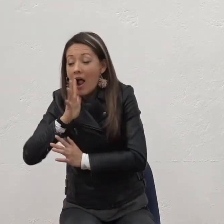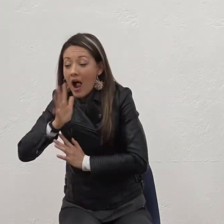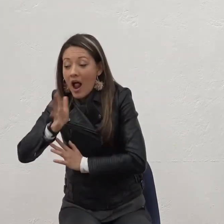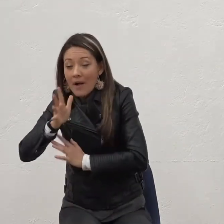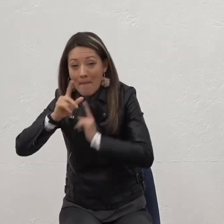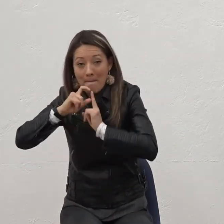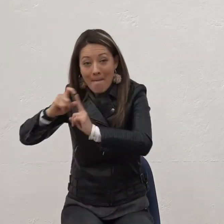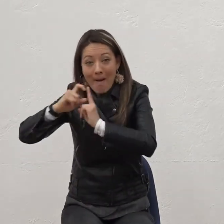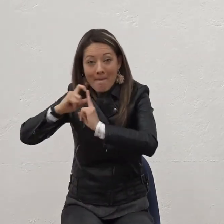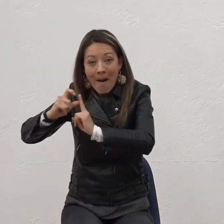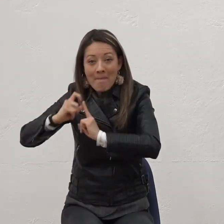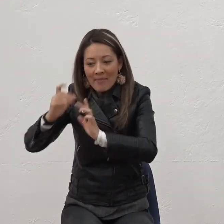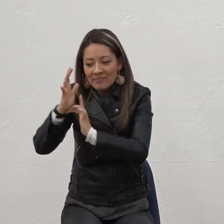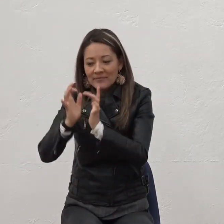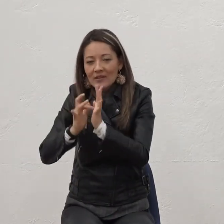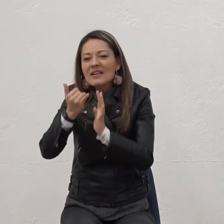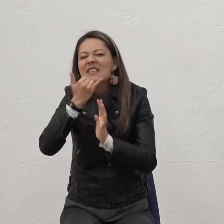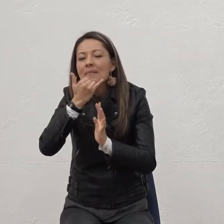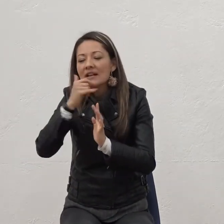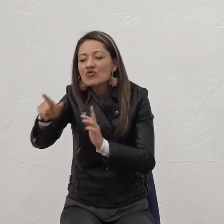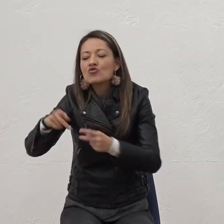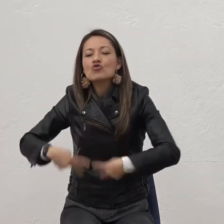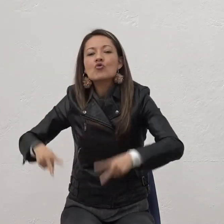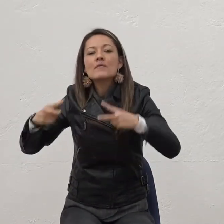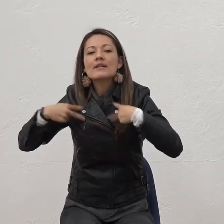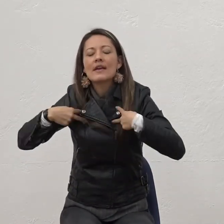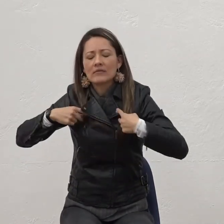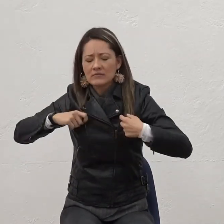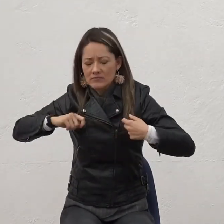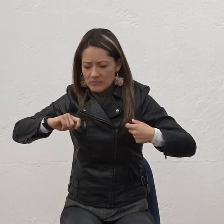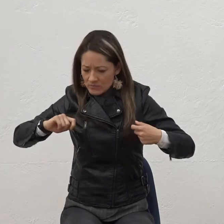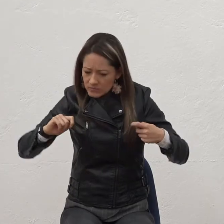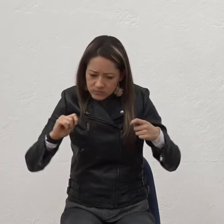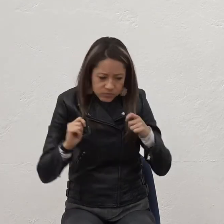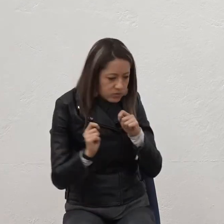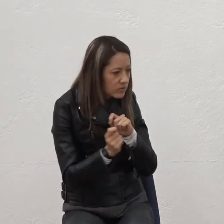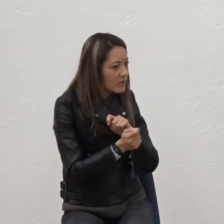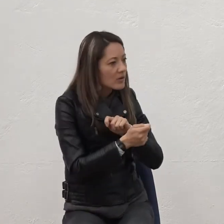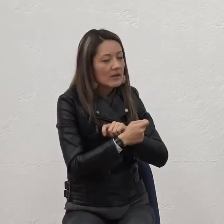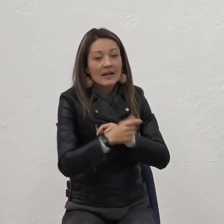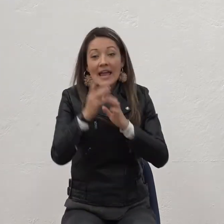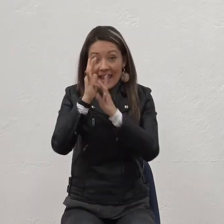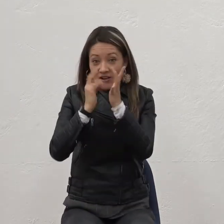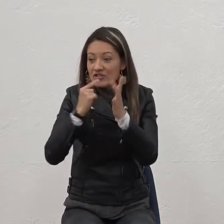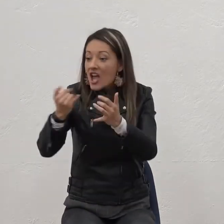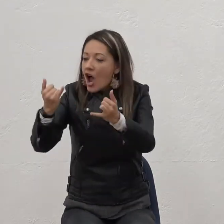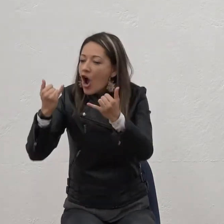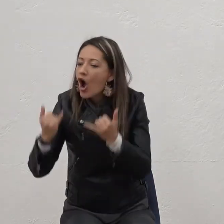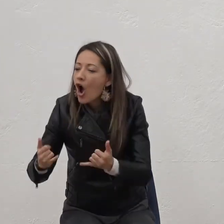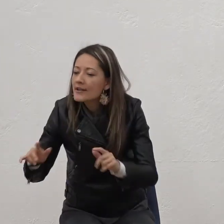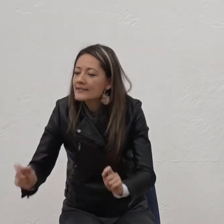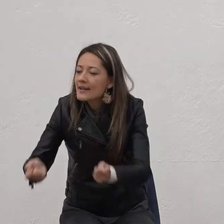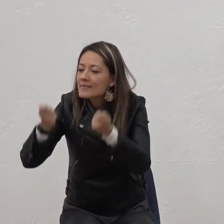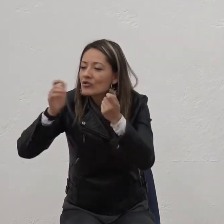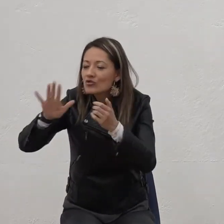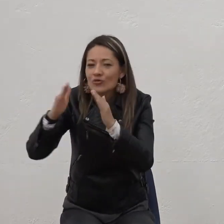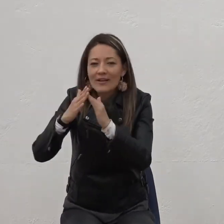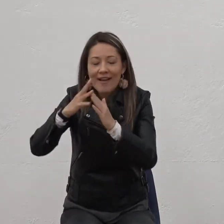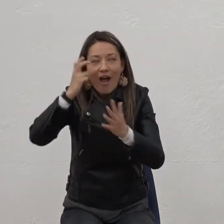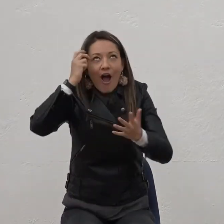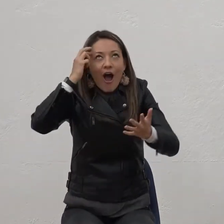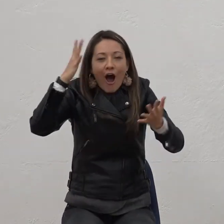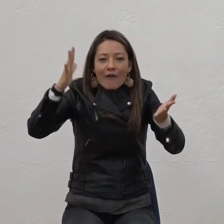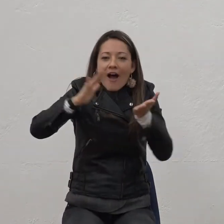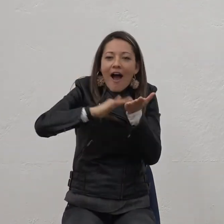las palabras de Jesús, ¿qué hizo en la vida de él? Y cuando Jesús le dice, hoy la salvación ha llegado a tu casa, obvio,